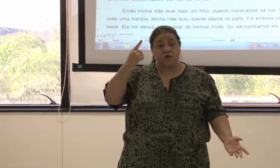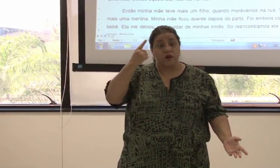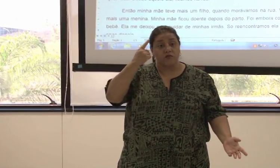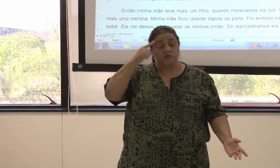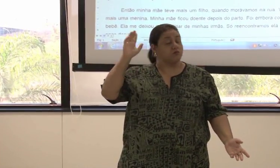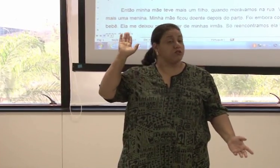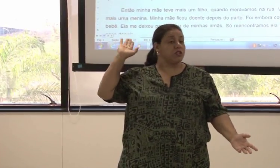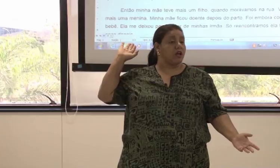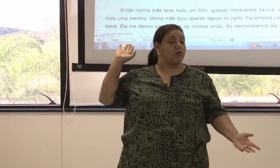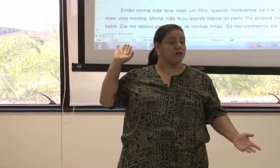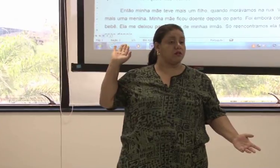Foi um dia que aconteceu.